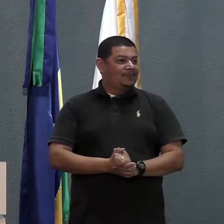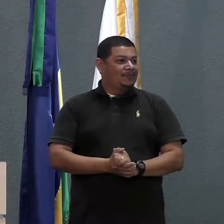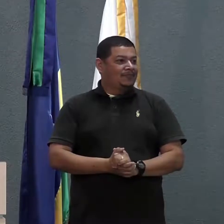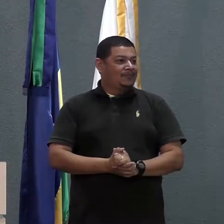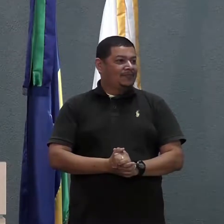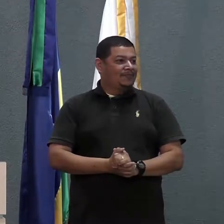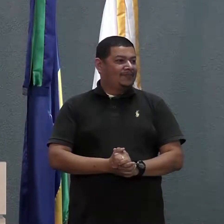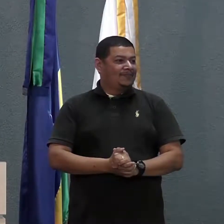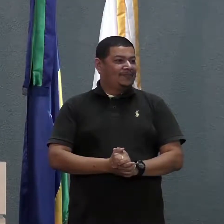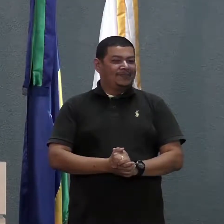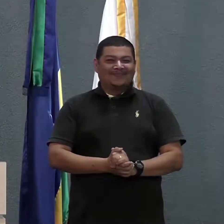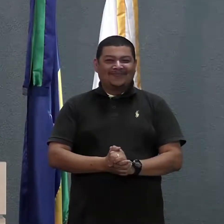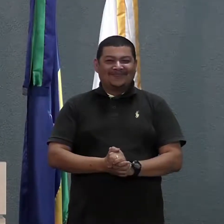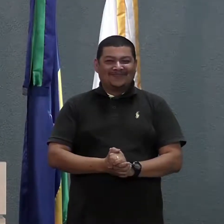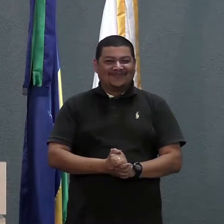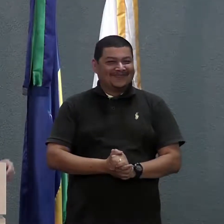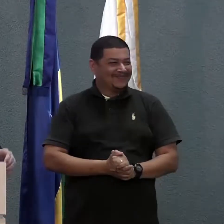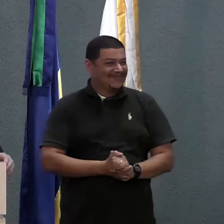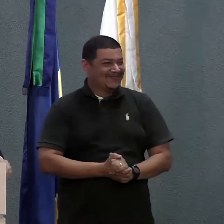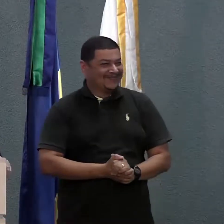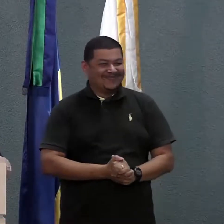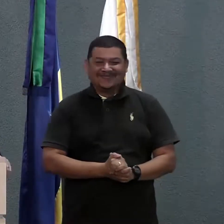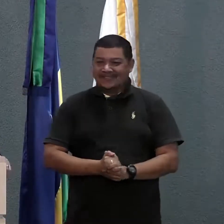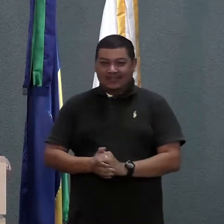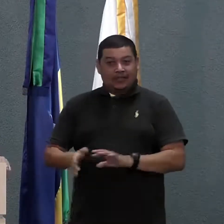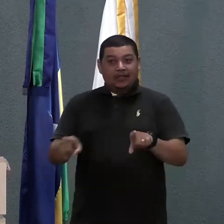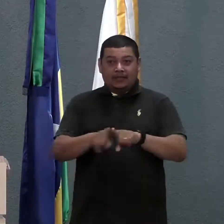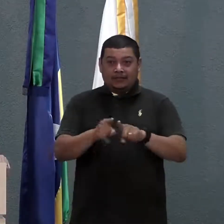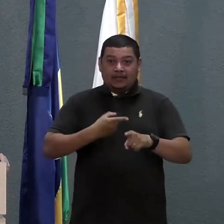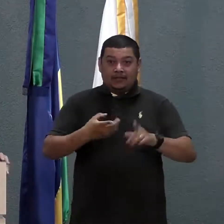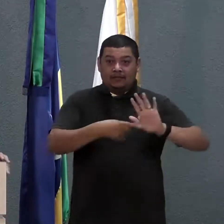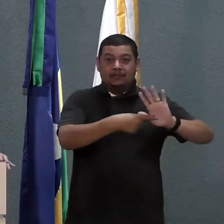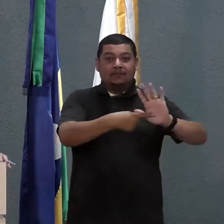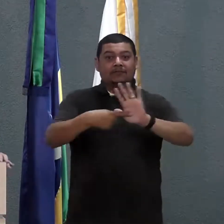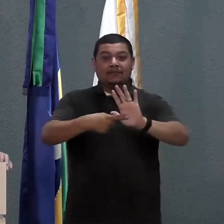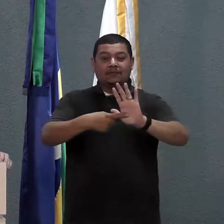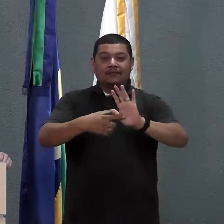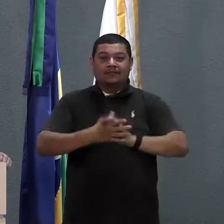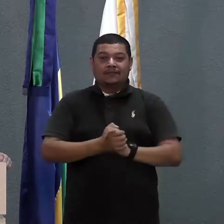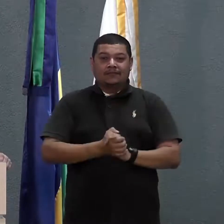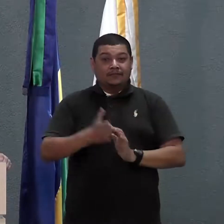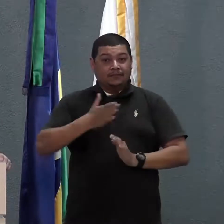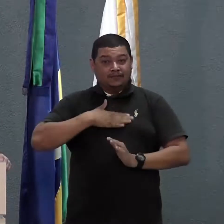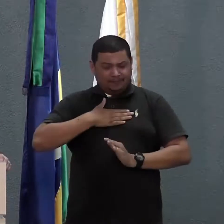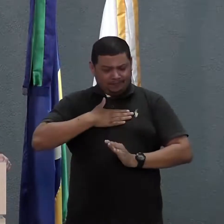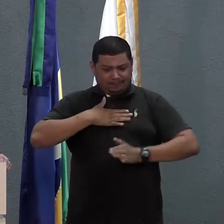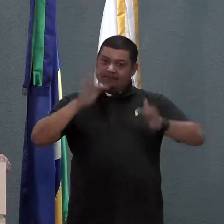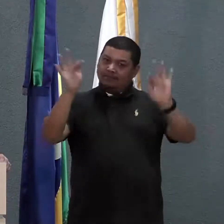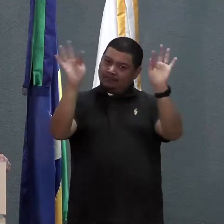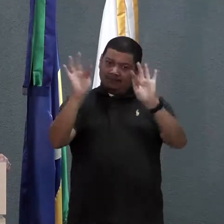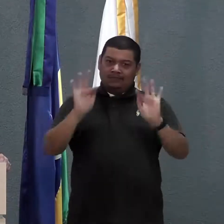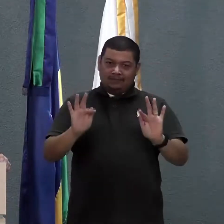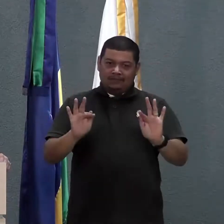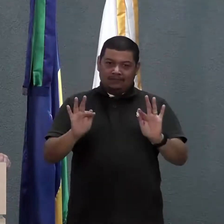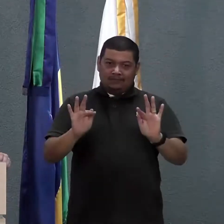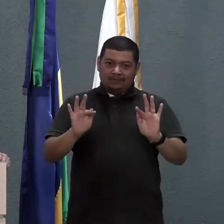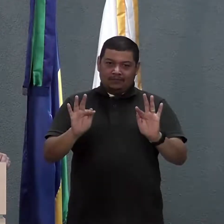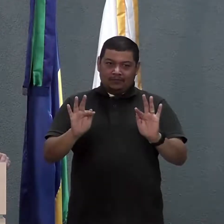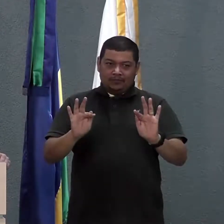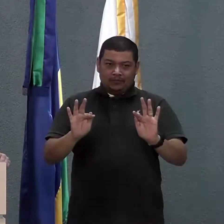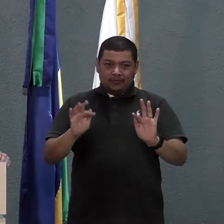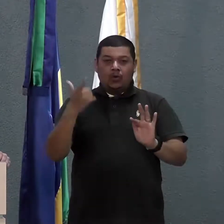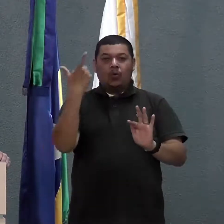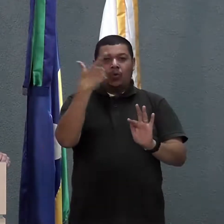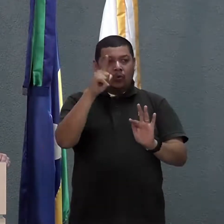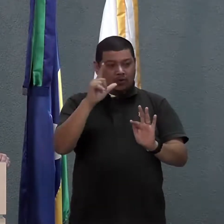meu perdão. Também quero aqui expressar a minha felicidade em poder estar mais uma